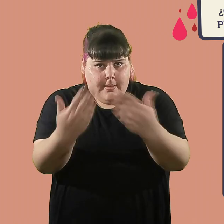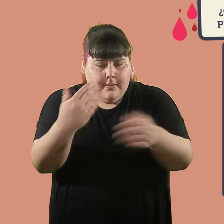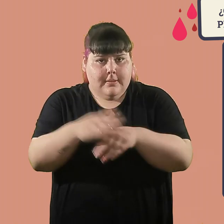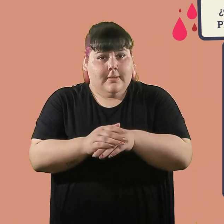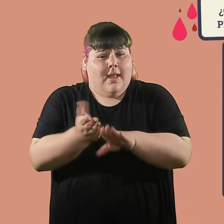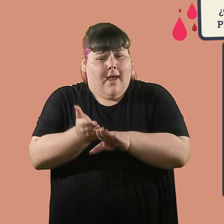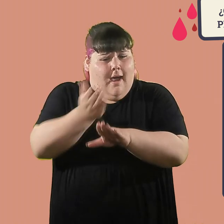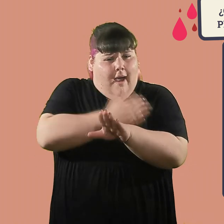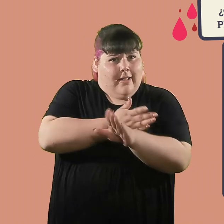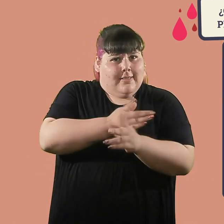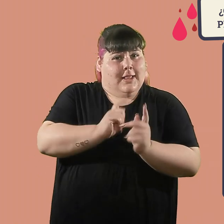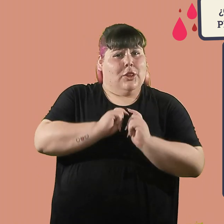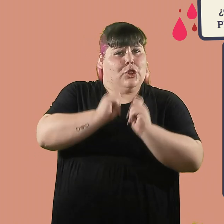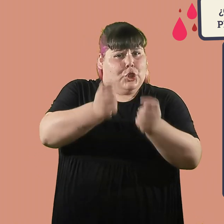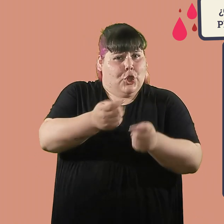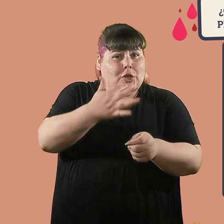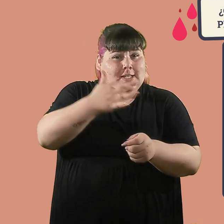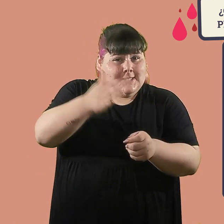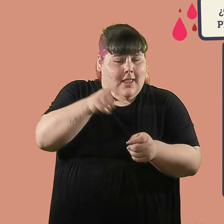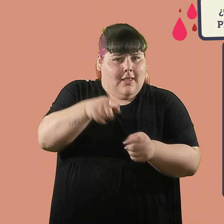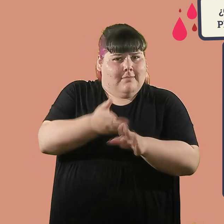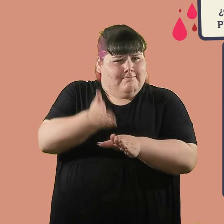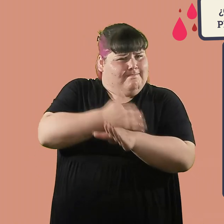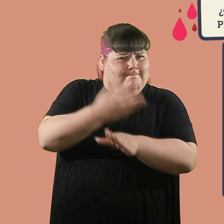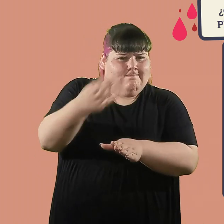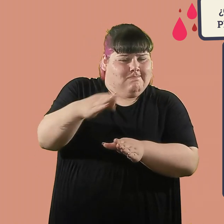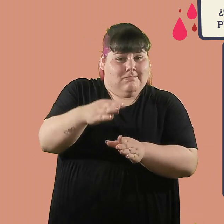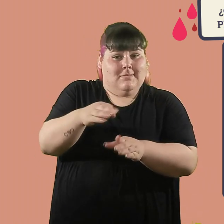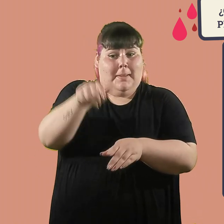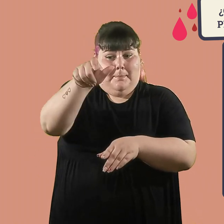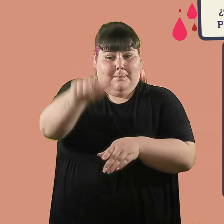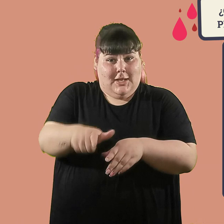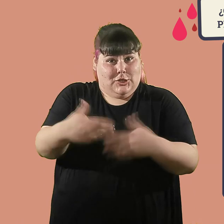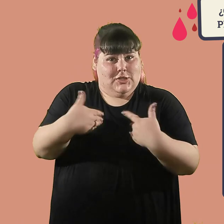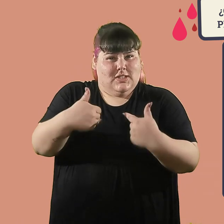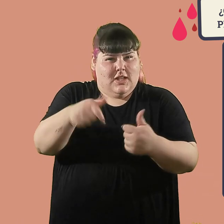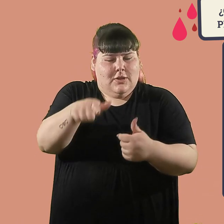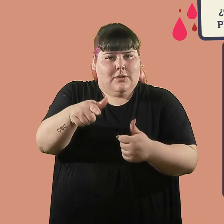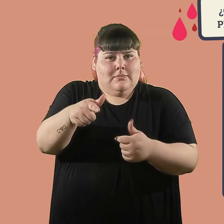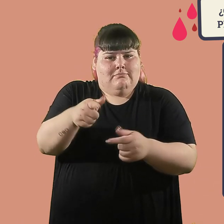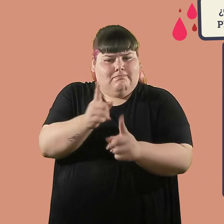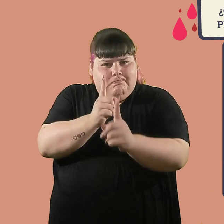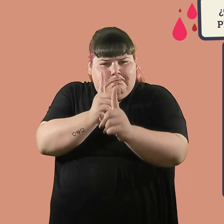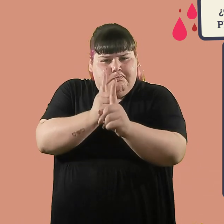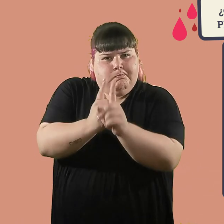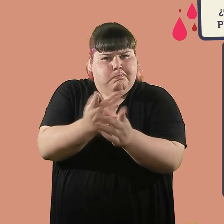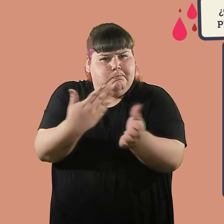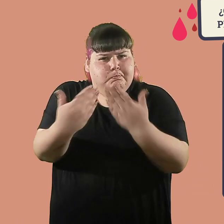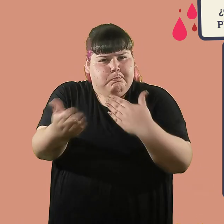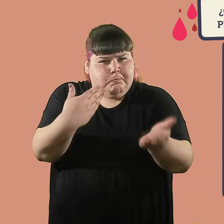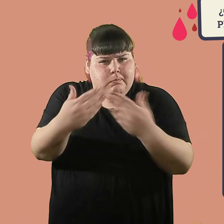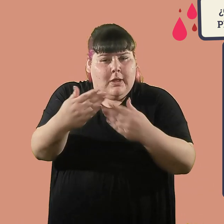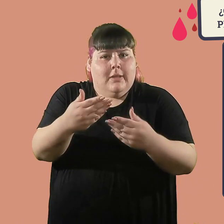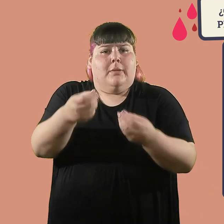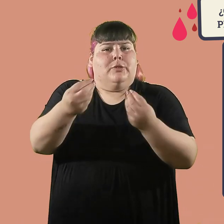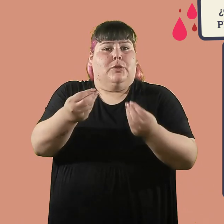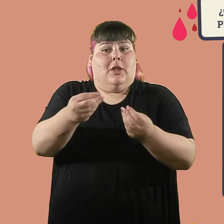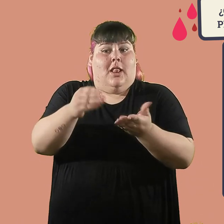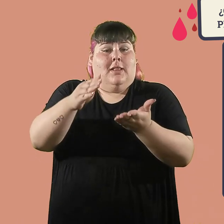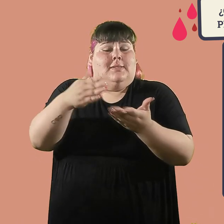Antes de realizar cada donación, el personal de salud realiza una entrevista acerca de la salud del donante,